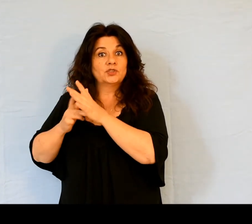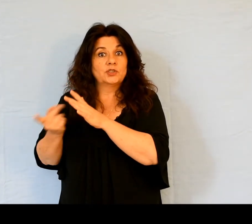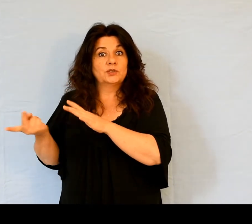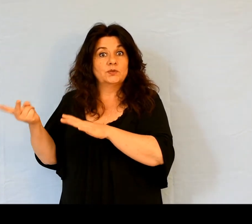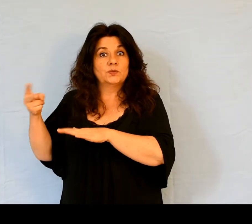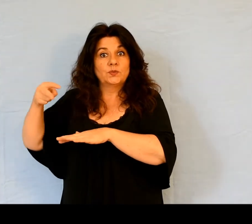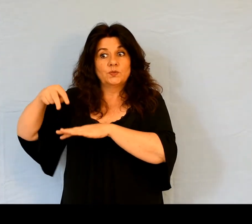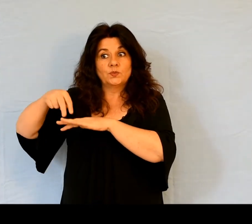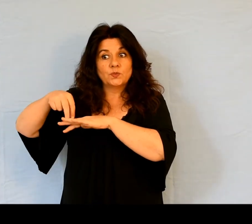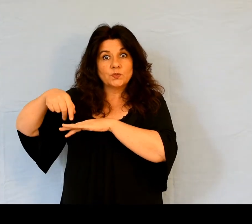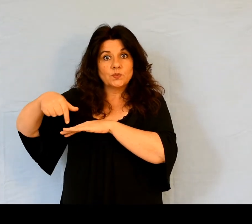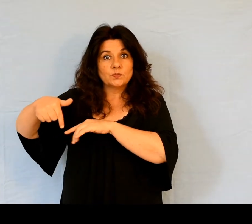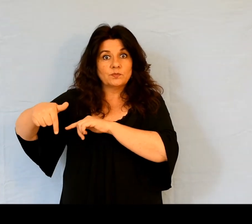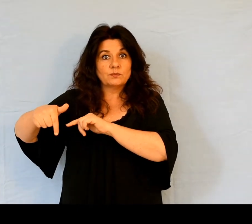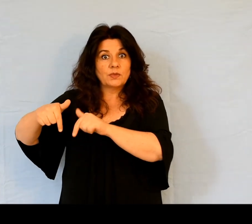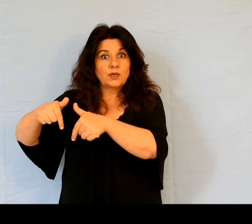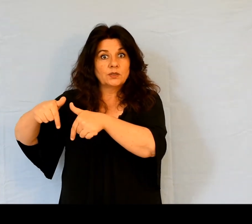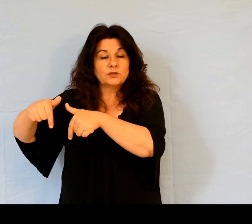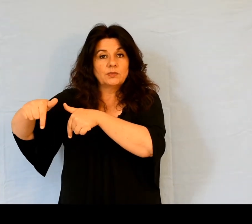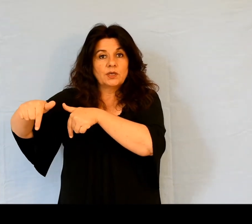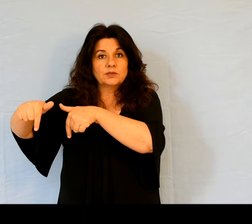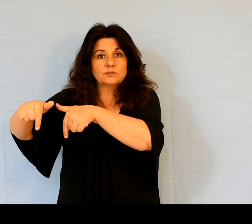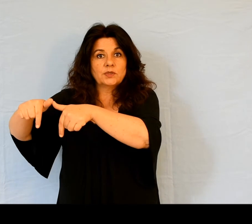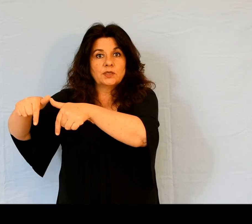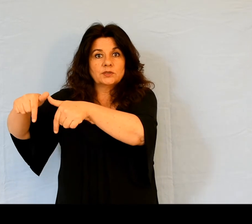En le voyant marcher sur la mer, les disciples furent bouleversés.